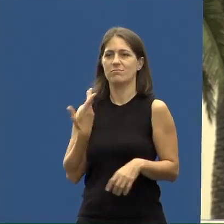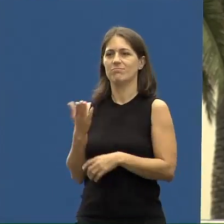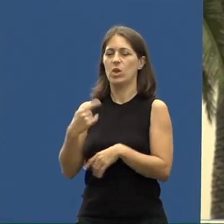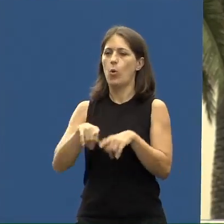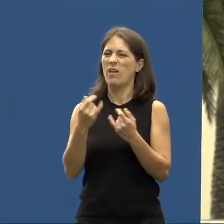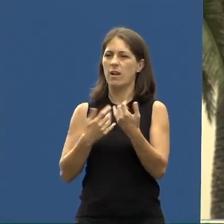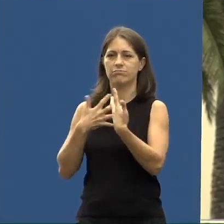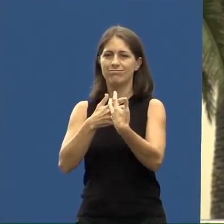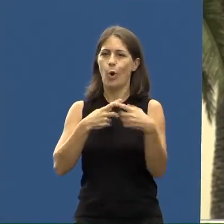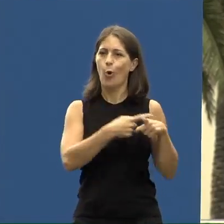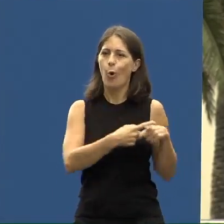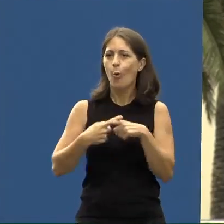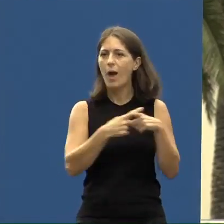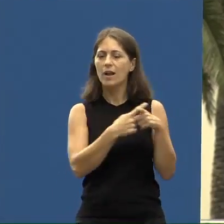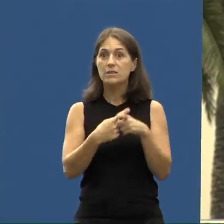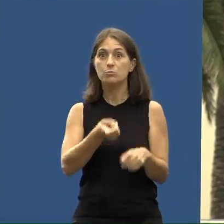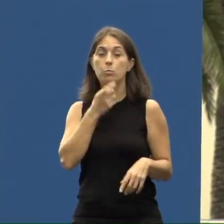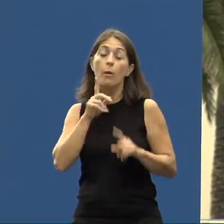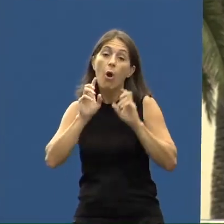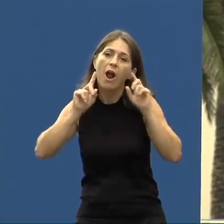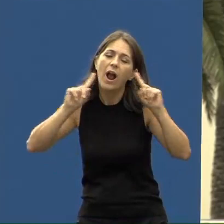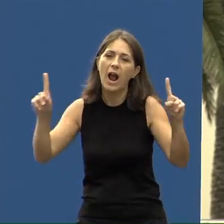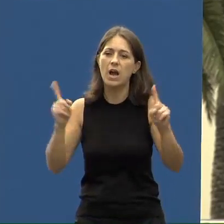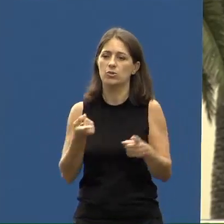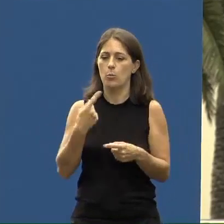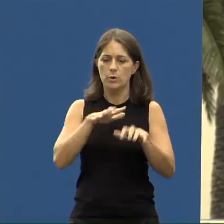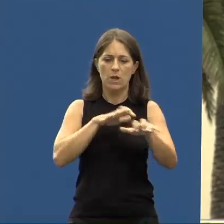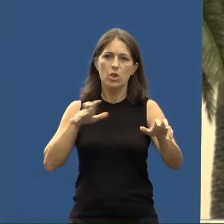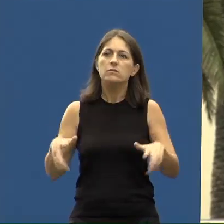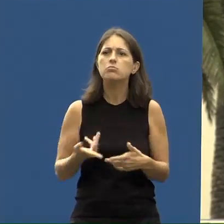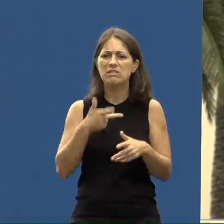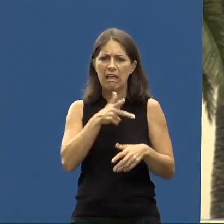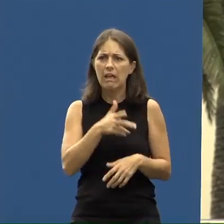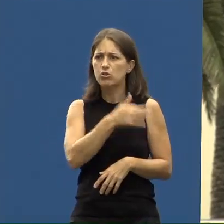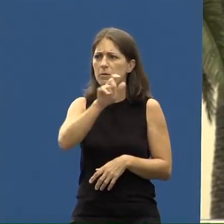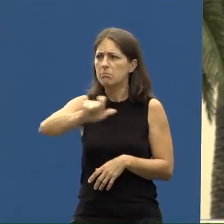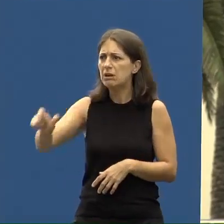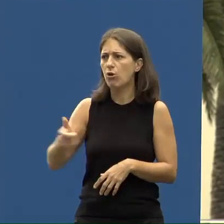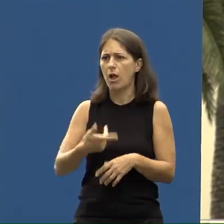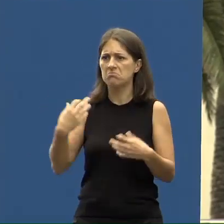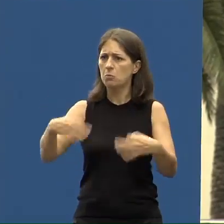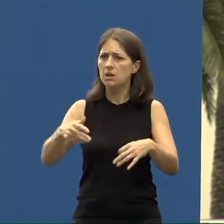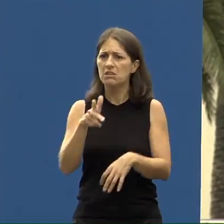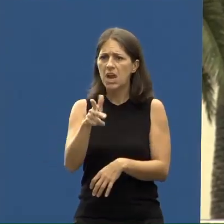as mesmas loitas, as loitas por os dereitos sociais, os dereitos das maiorías, os dereitos da xente do común.